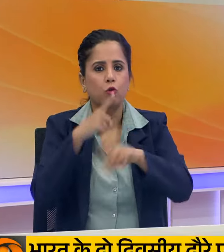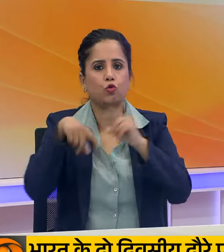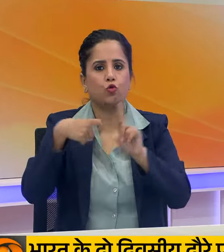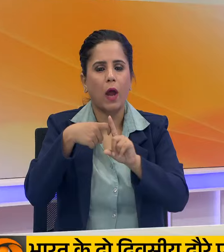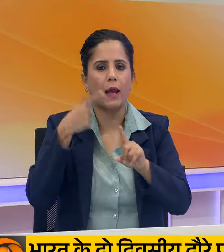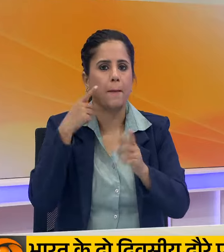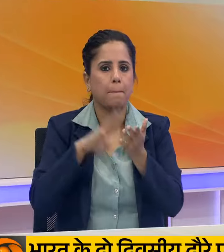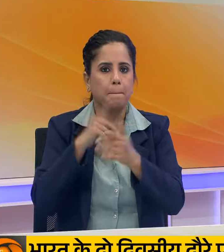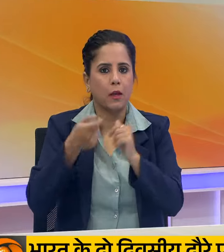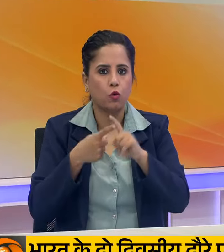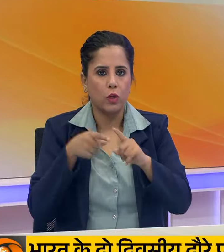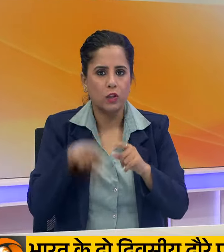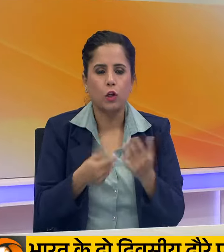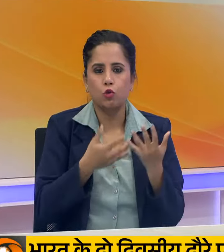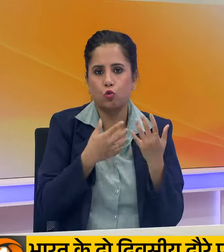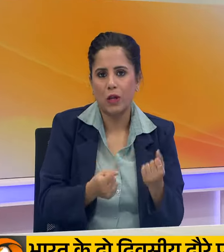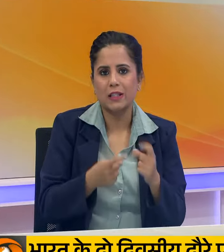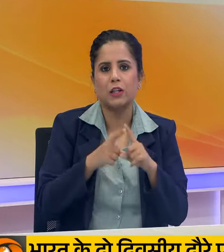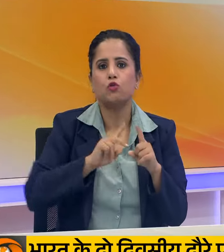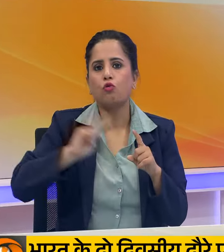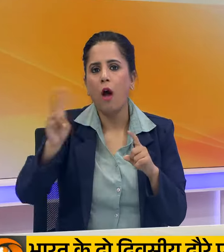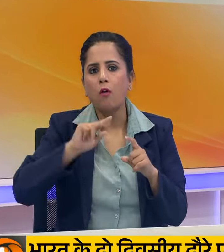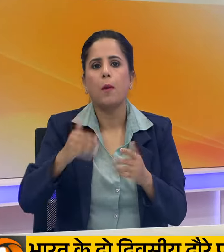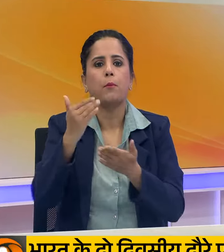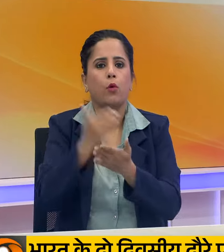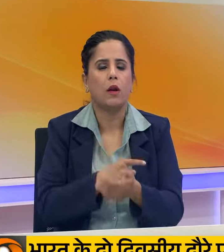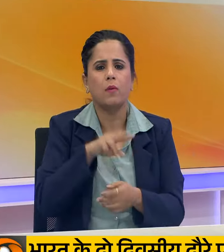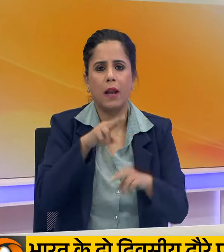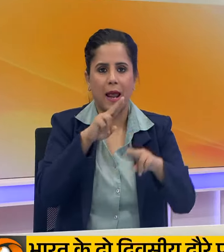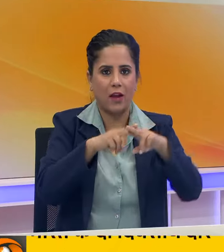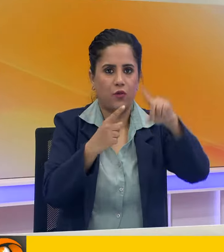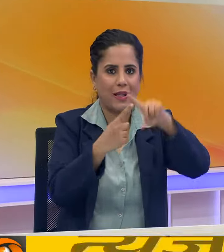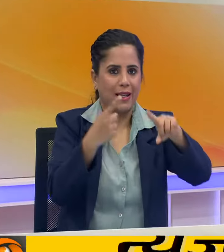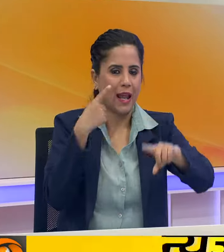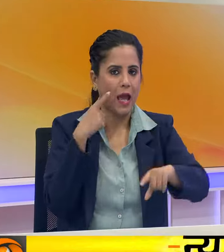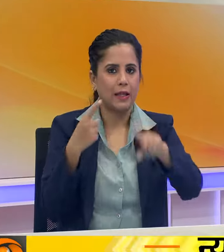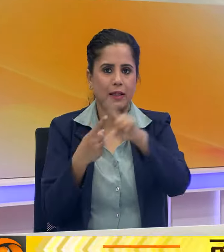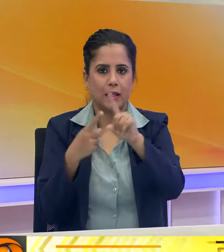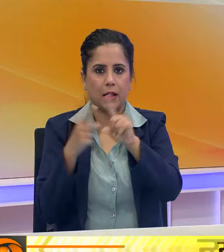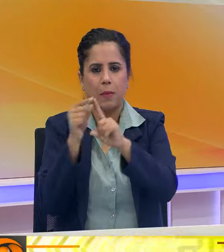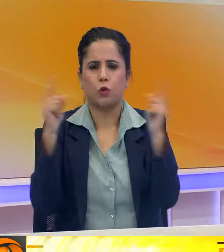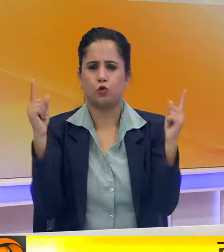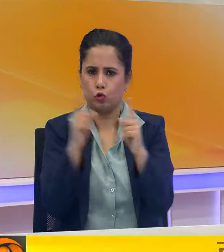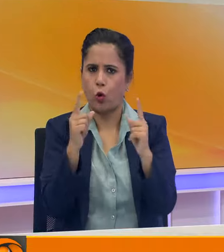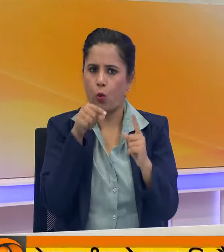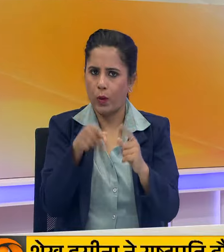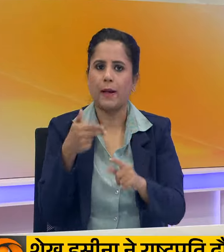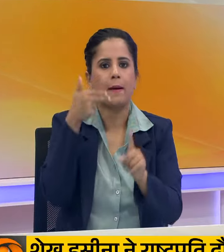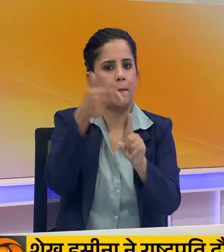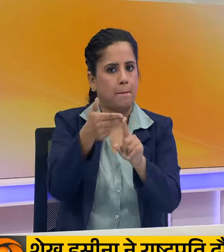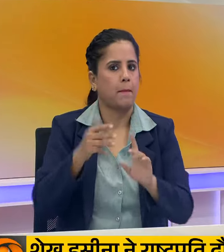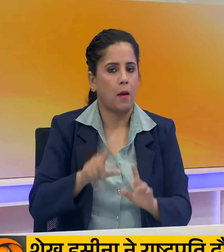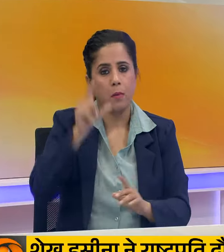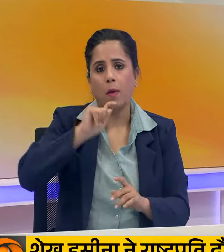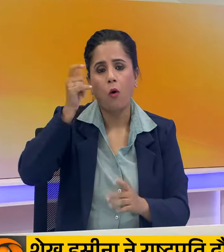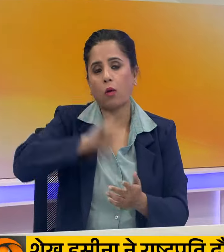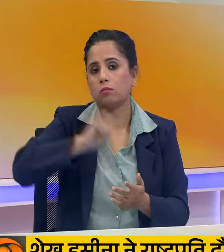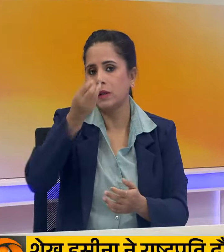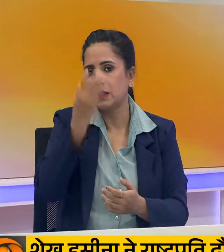इमीग्रेशन ट्रस्टेड ट्रेवलर प्रोग्राम यानी कि एफटीआई टीटीपी का नाम दिया गया है